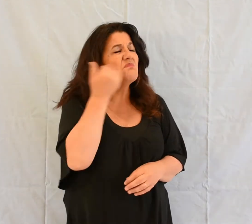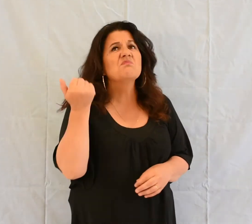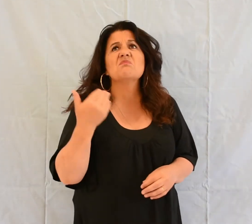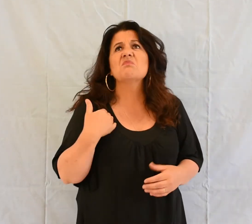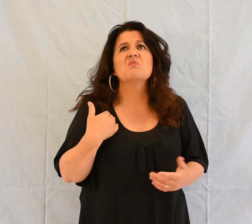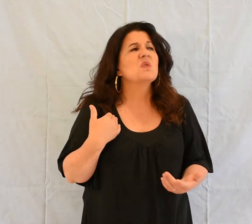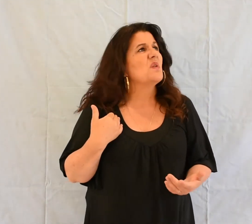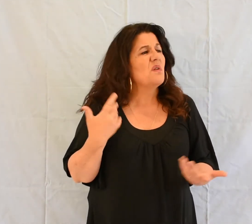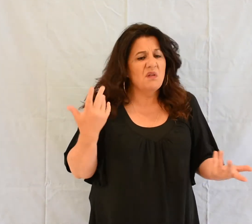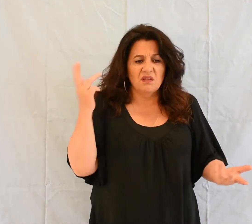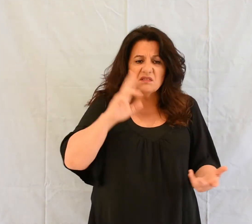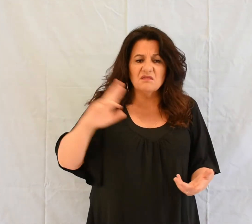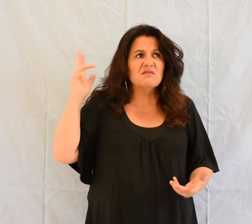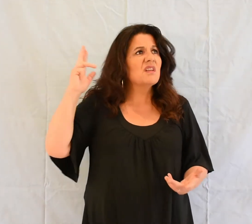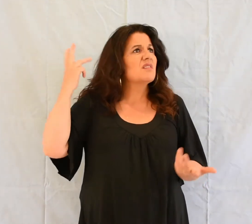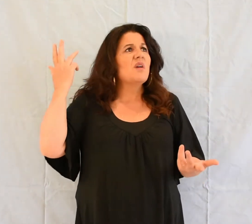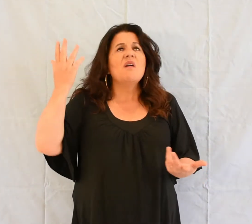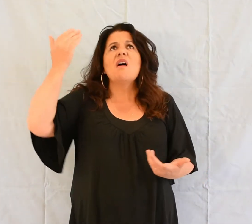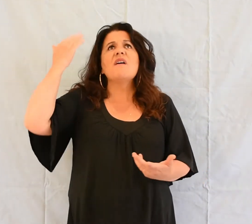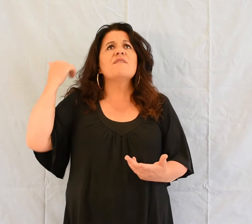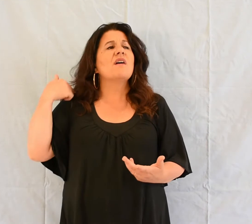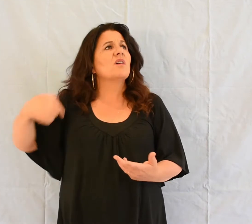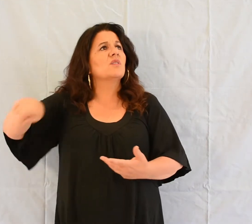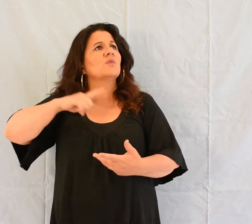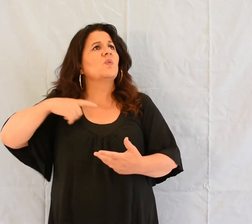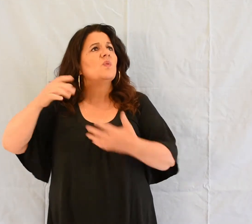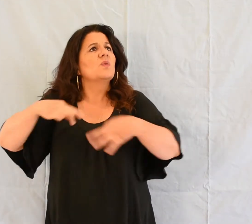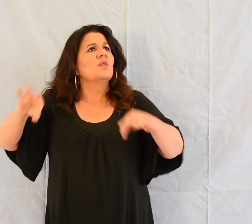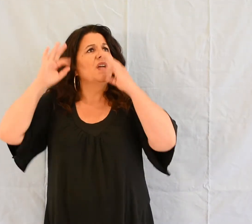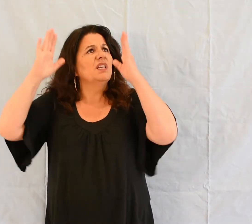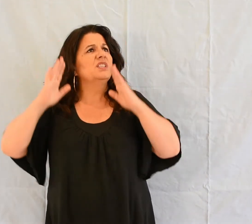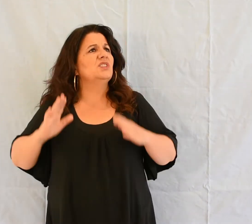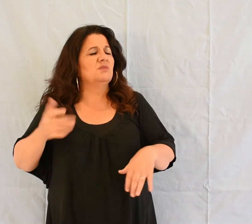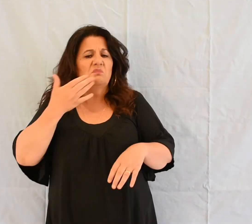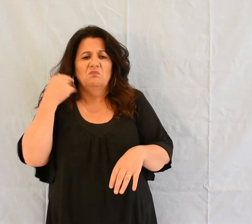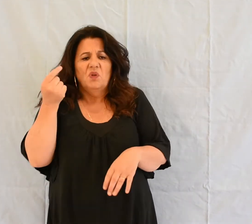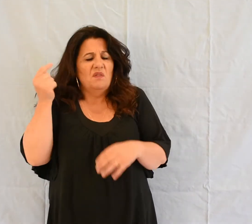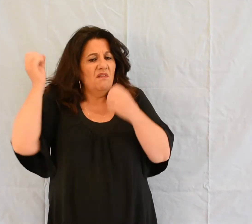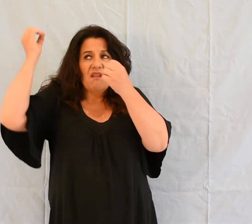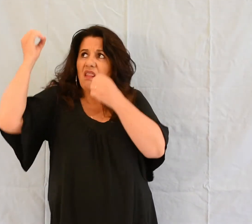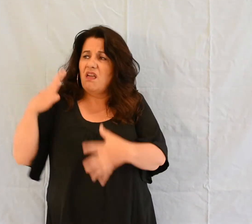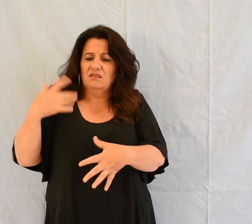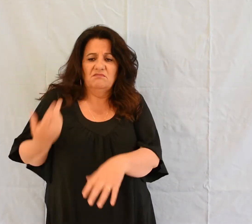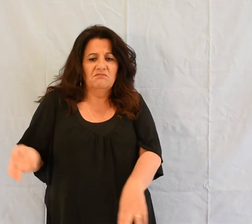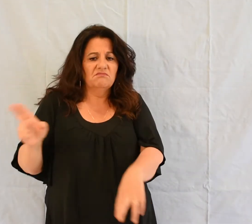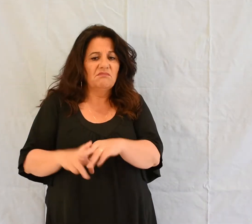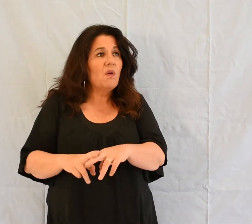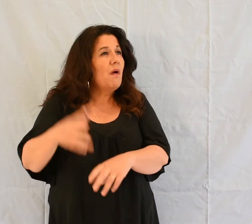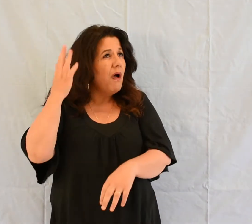main du Seigneur au pays d'Égypte, quand nous étions assis près des marmites de viande, quand nous mangions du pain